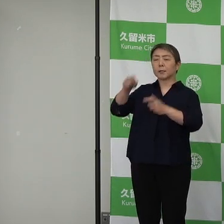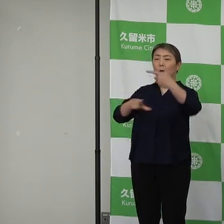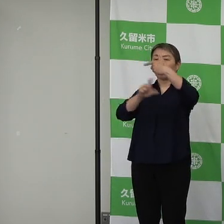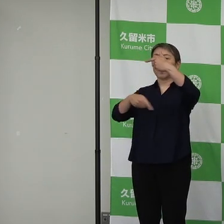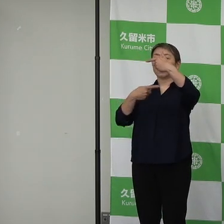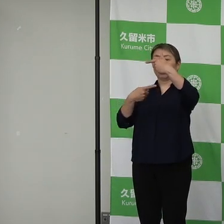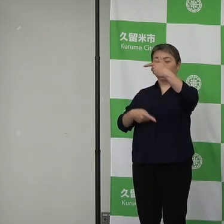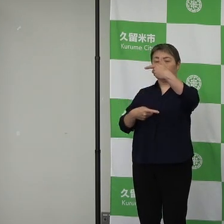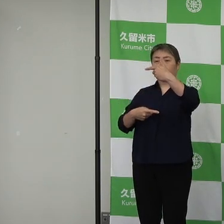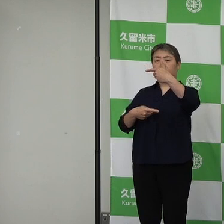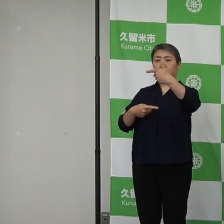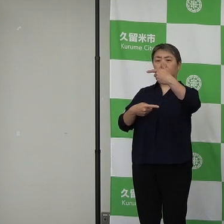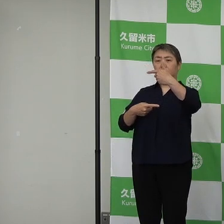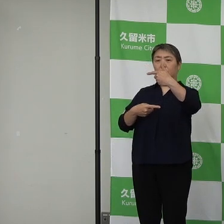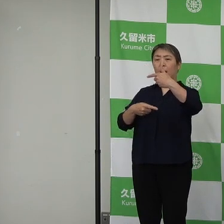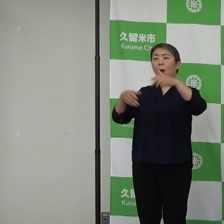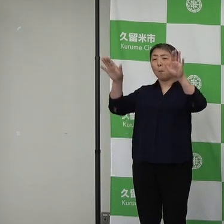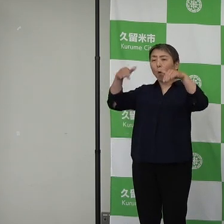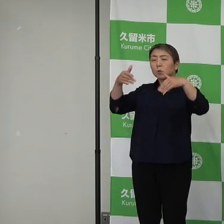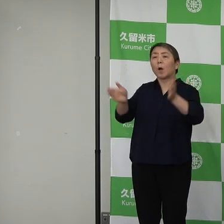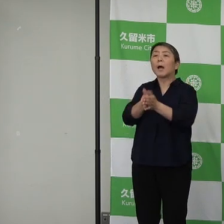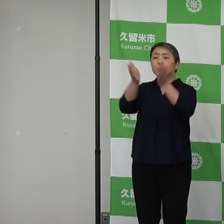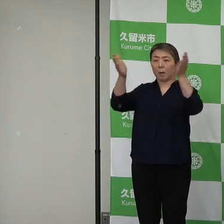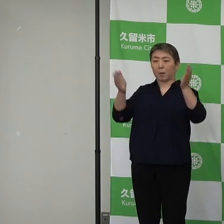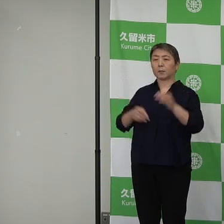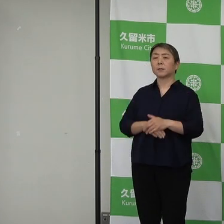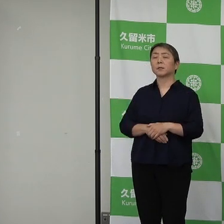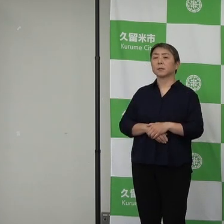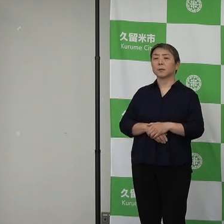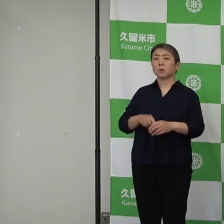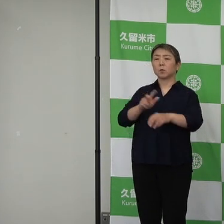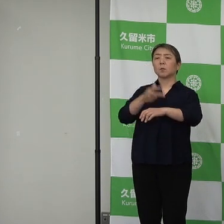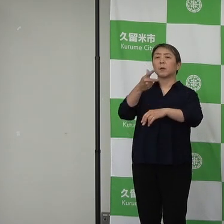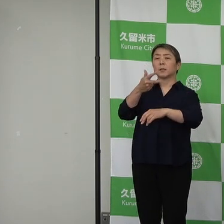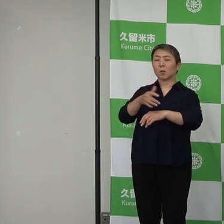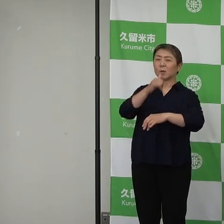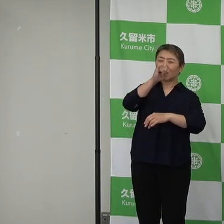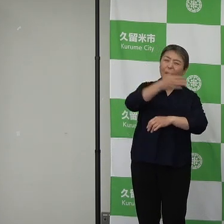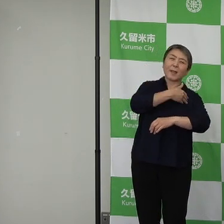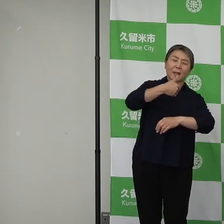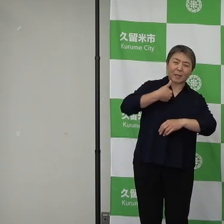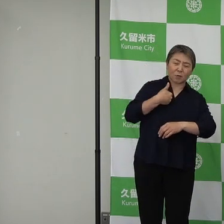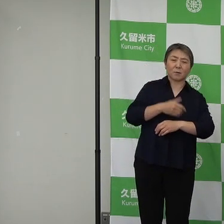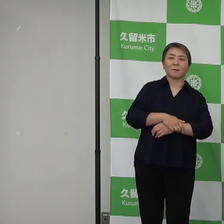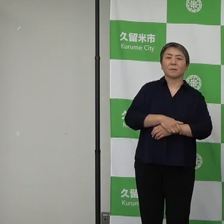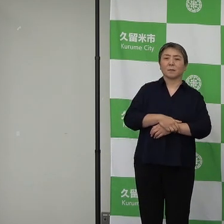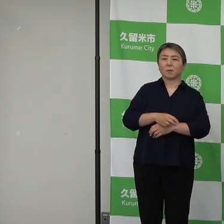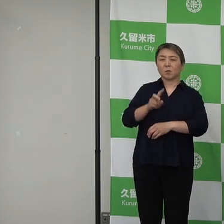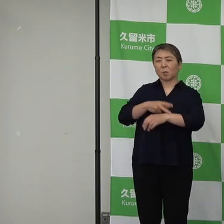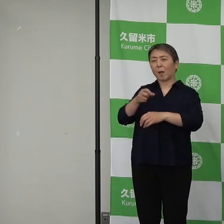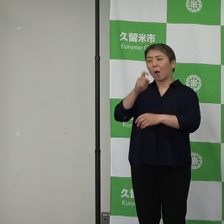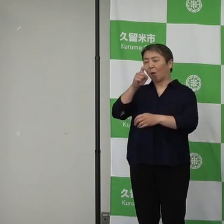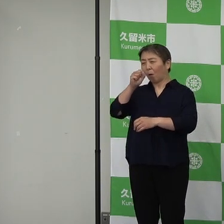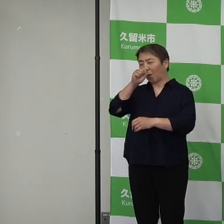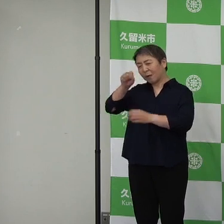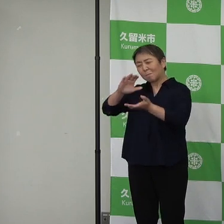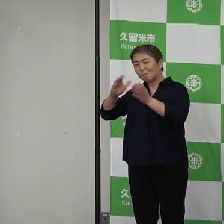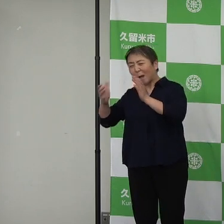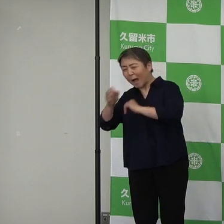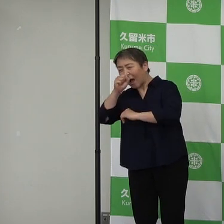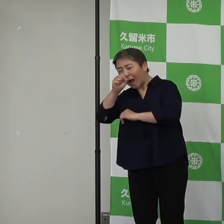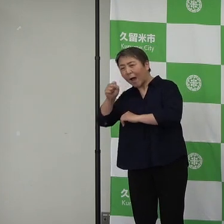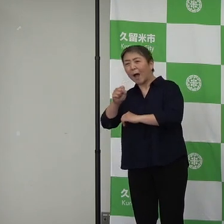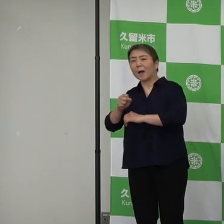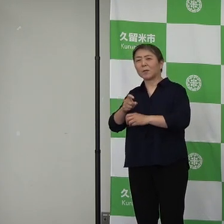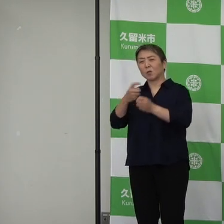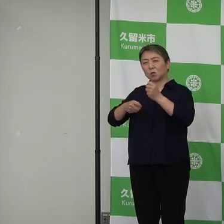月1日から募集開始をいたします。久留米市の自慢できるところ、久留米がこうなったらいいな、など